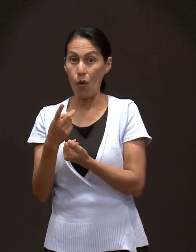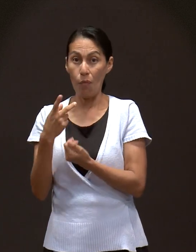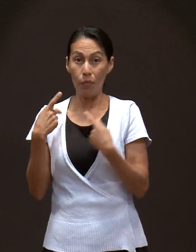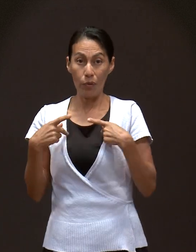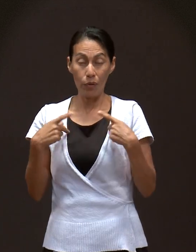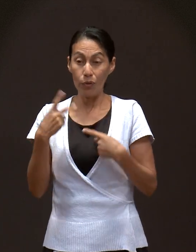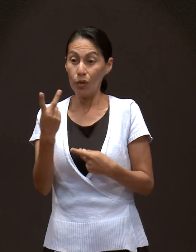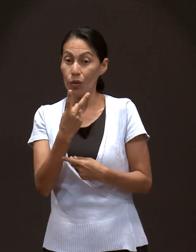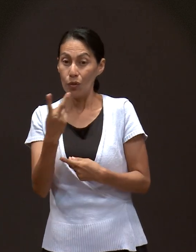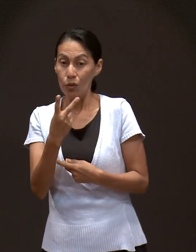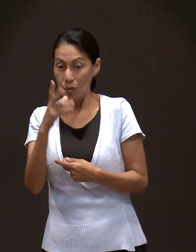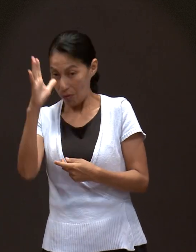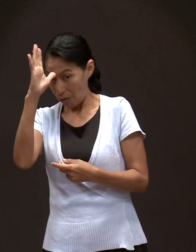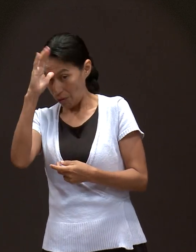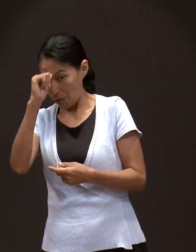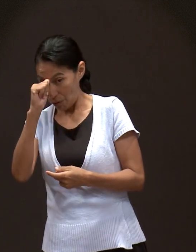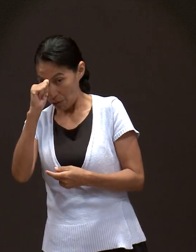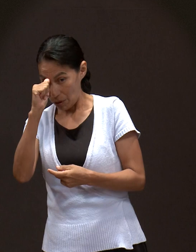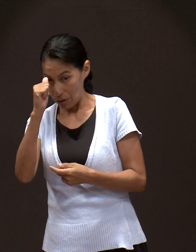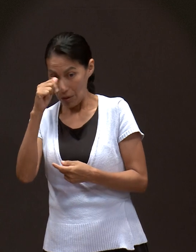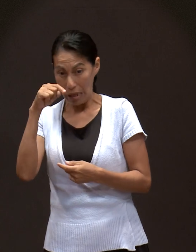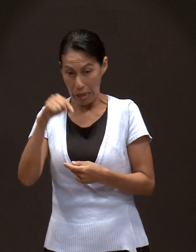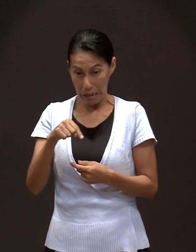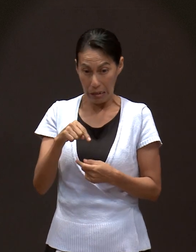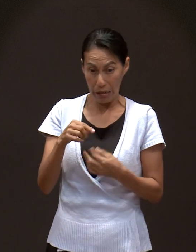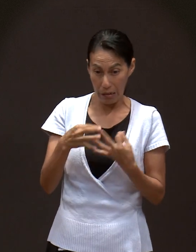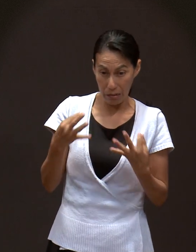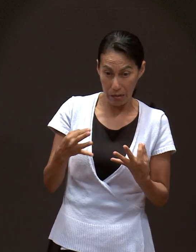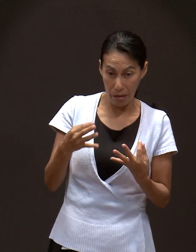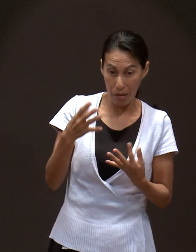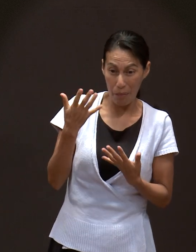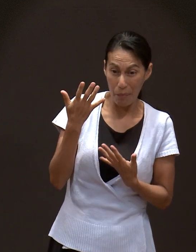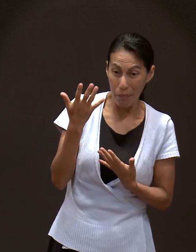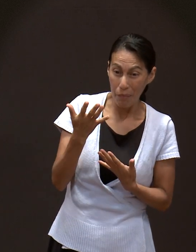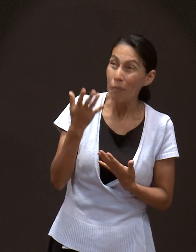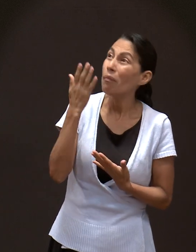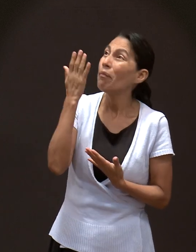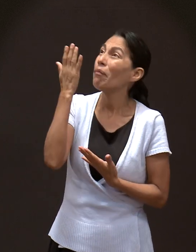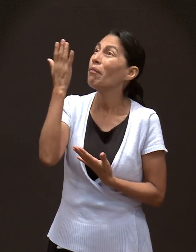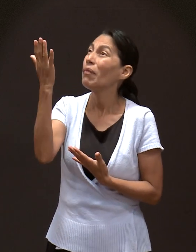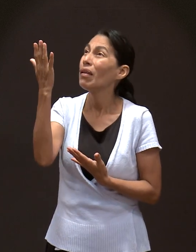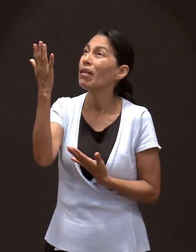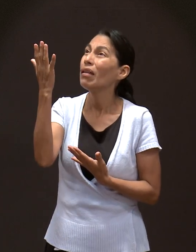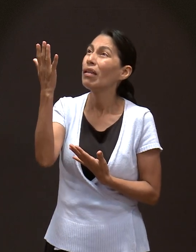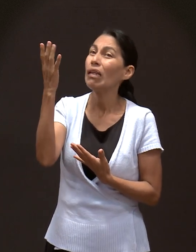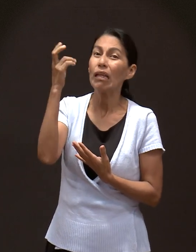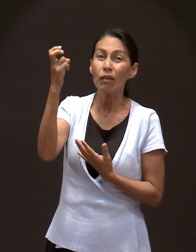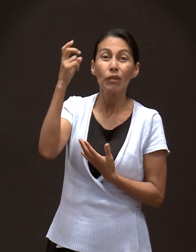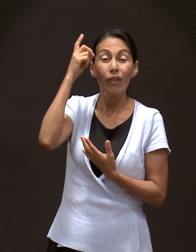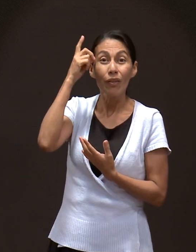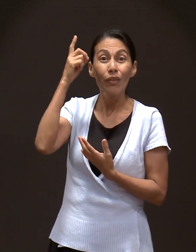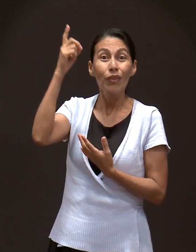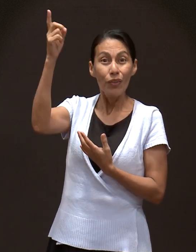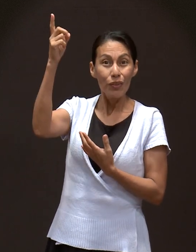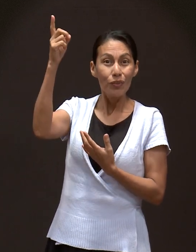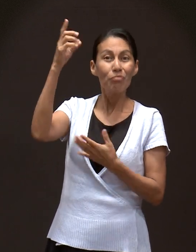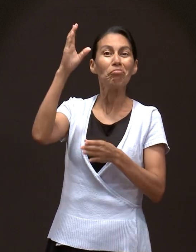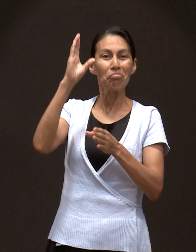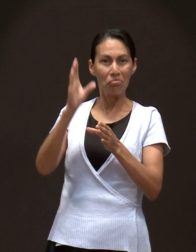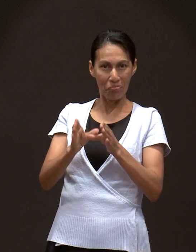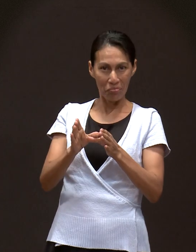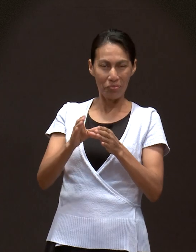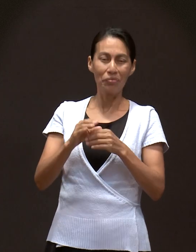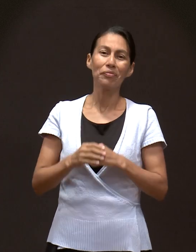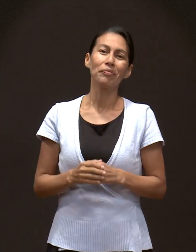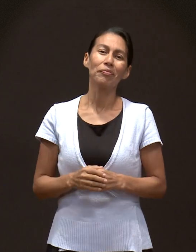en pedir algo aquí en la tierra al Padre que está en el cielo, él la contestaría,